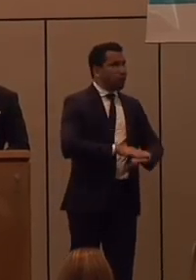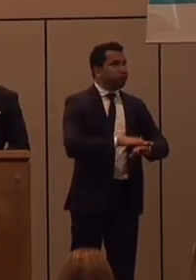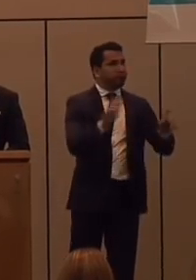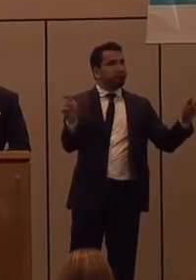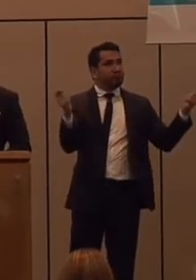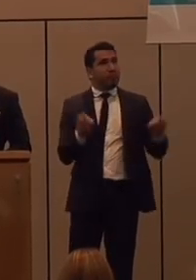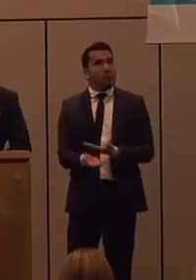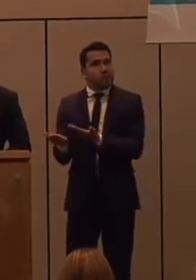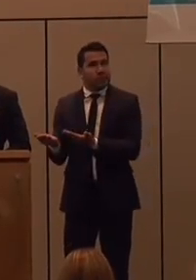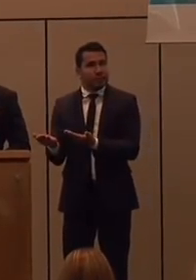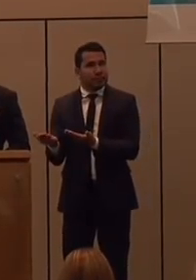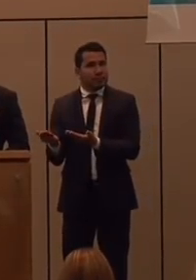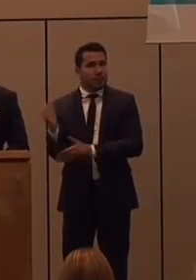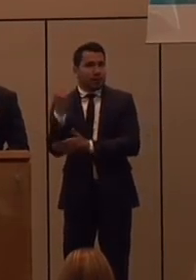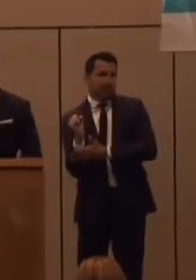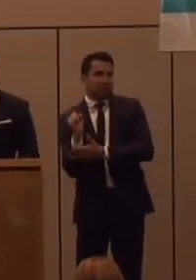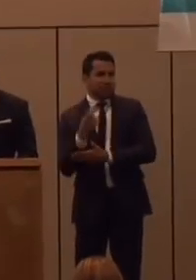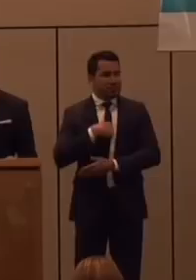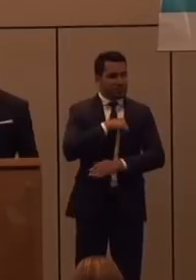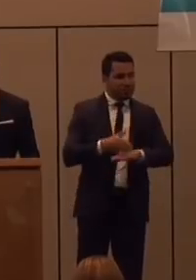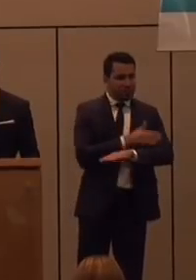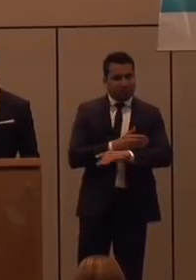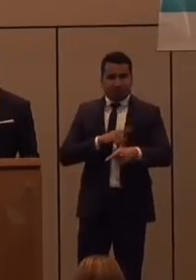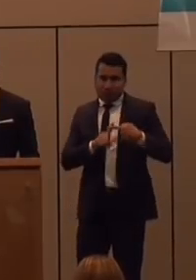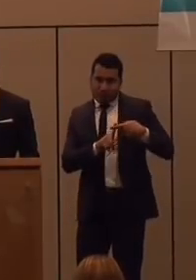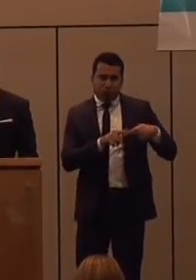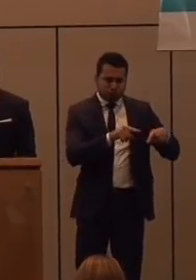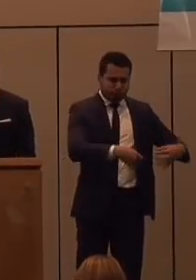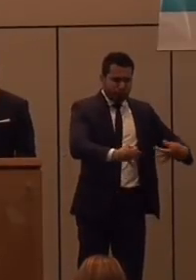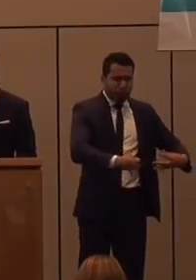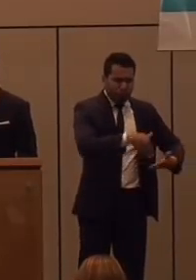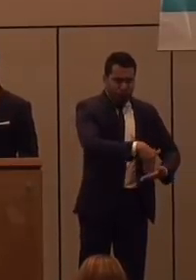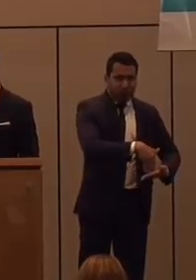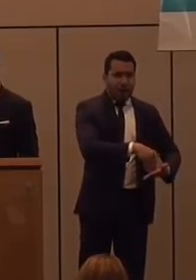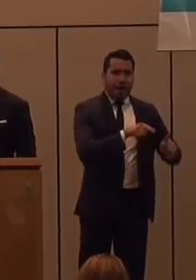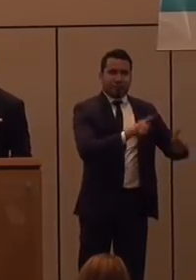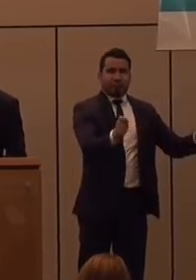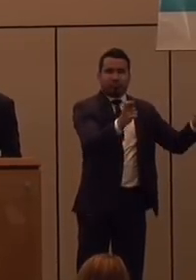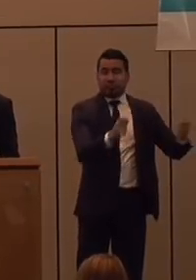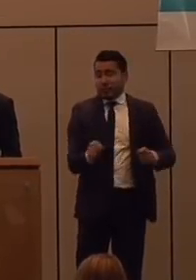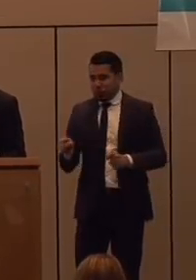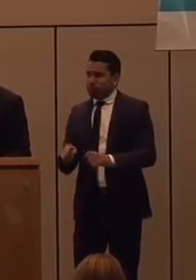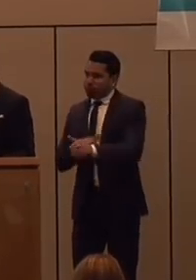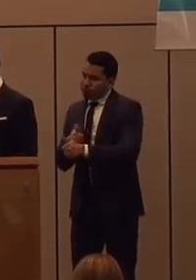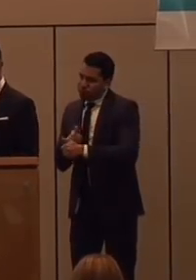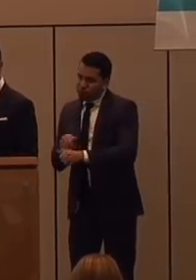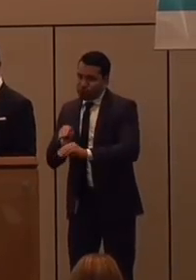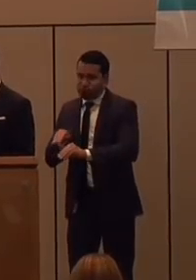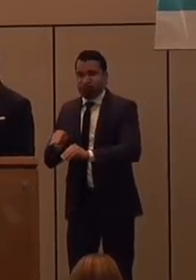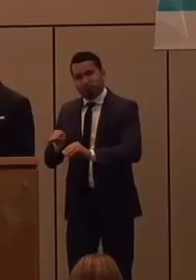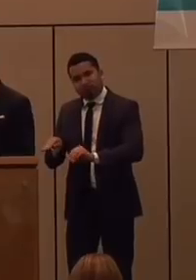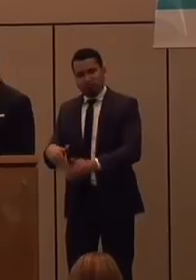a los viajeros entonces la tarea se tiene que hacer primero es el 1 que el 2 y luego entonces ahí si entramos en la tarea de promoción sin embargo